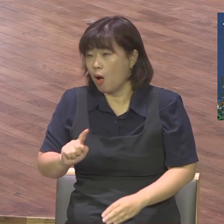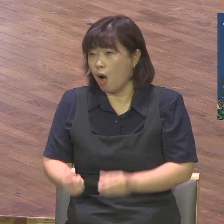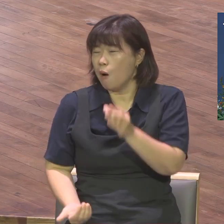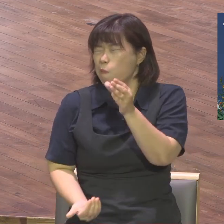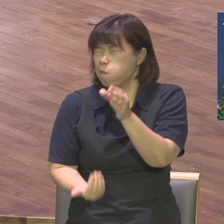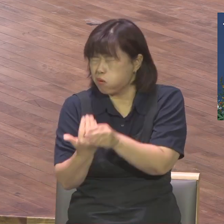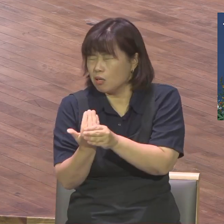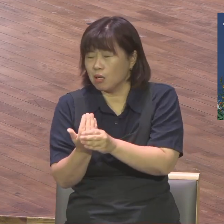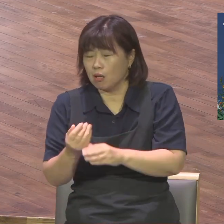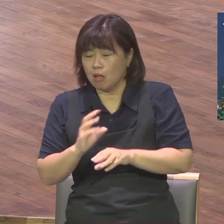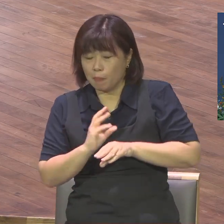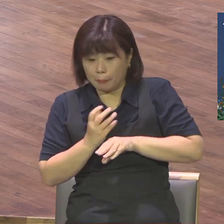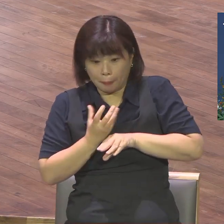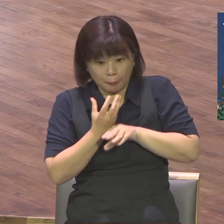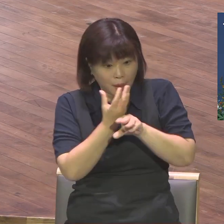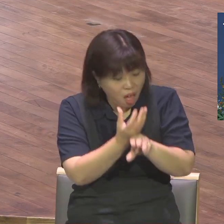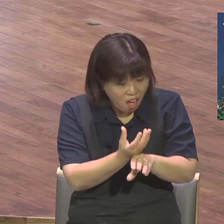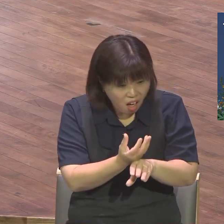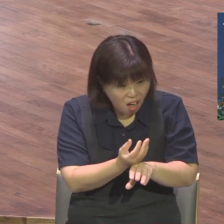있는 골든타임 시간.